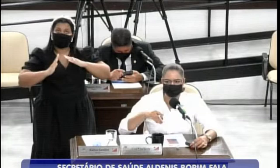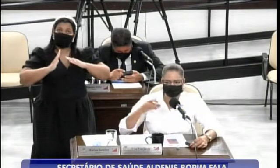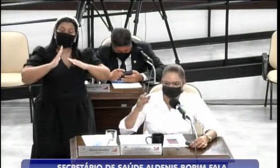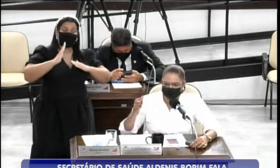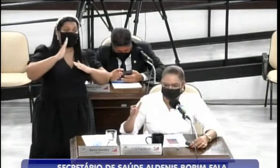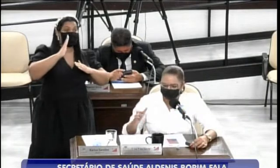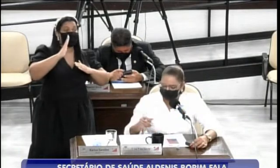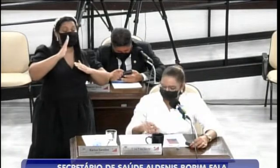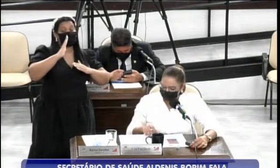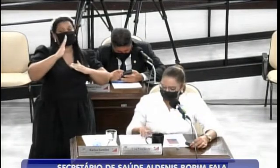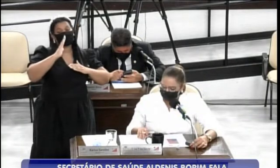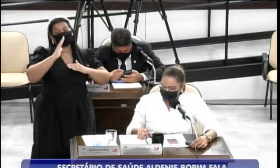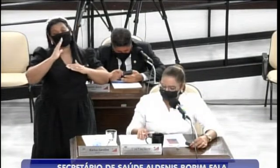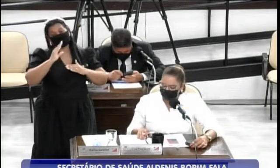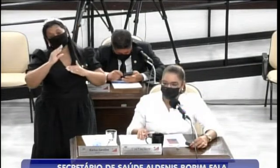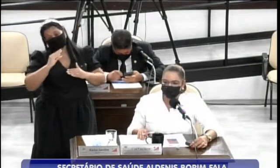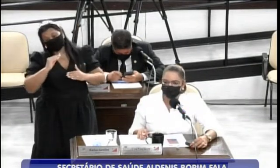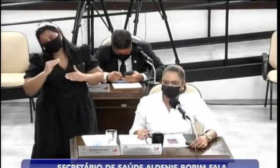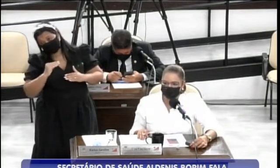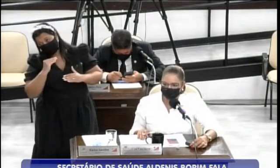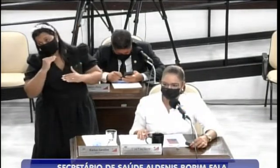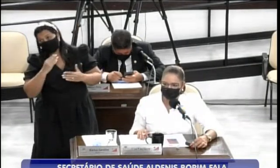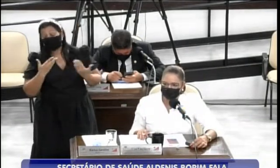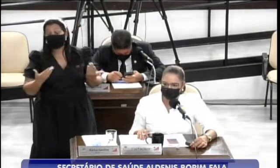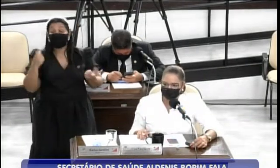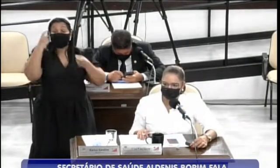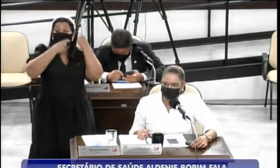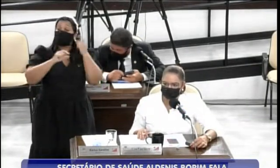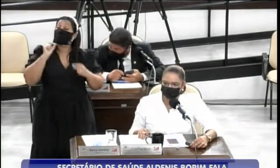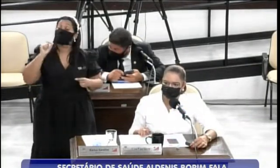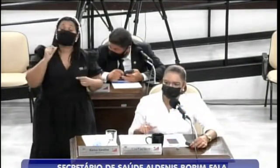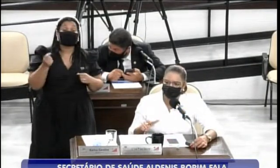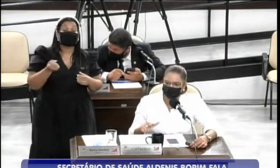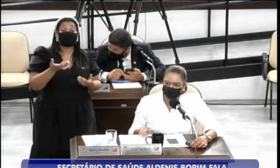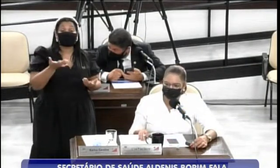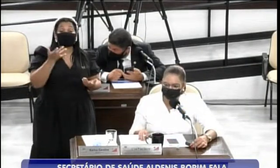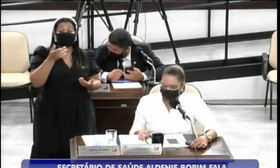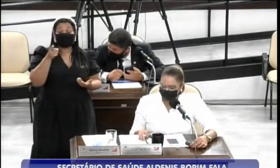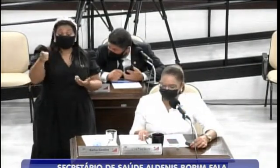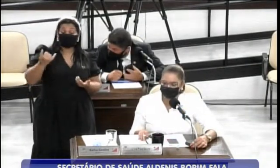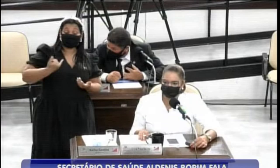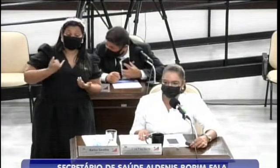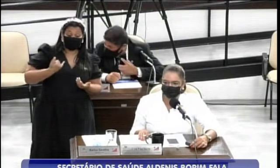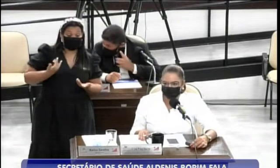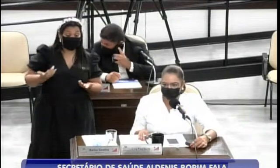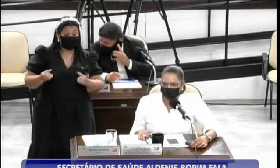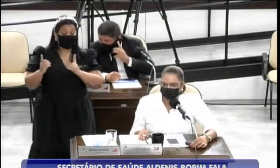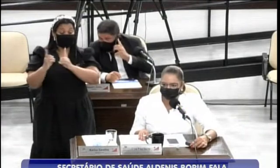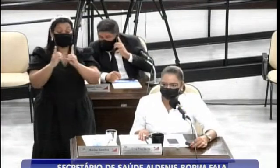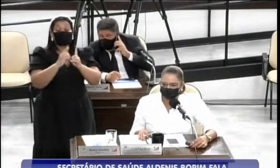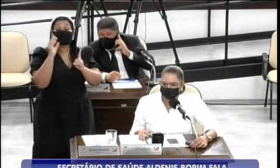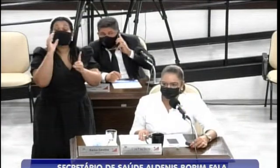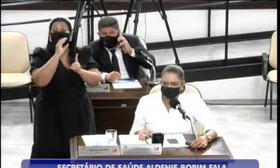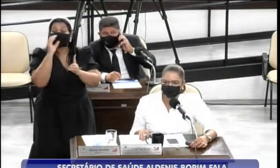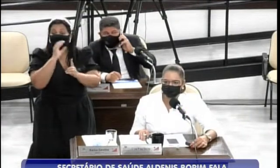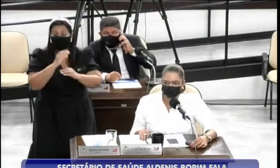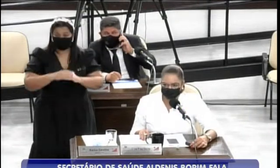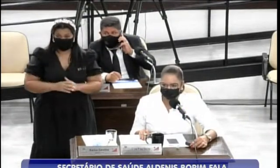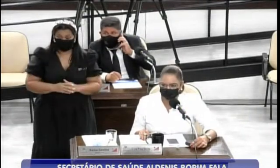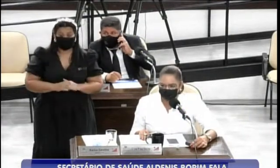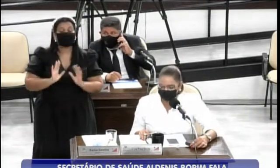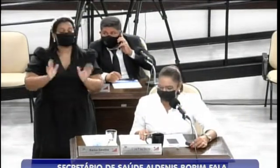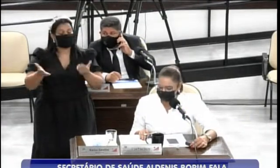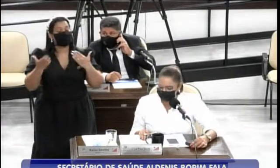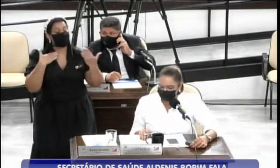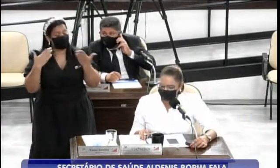cheia, tem dia que não. Mas o que me preocupa são os casos, né, que nem o senhor mesmo diz, do atendimento rápido. Nós já